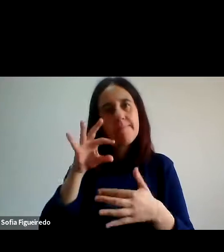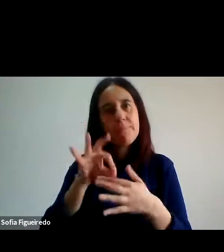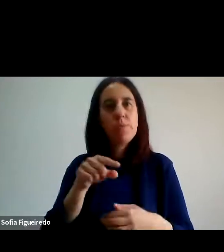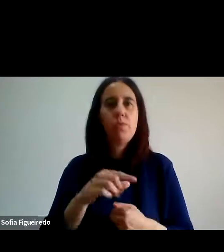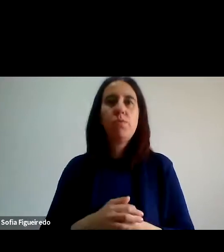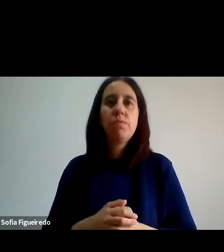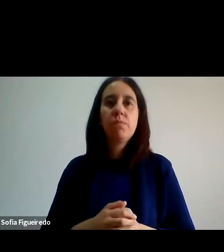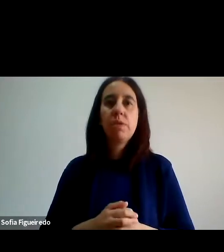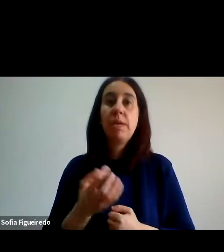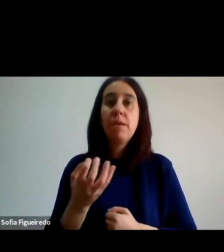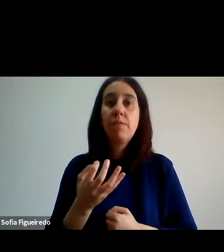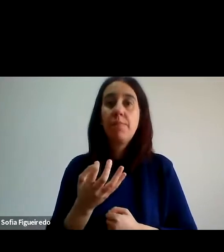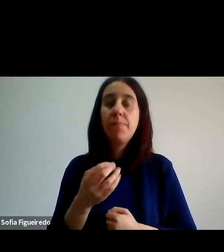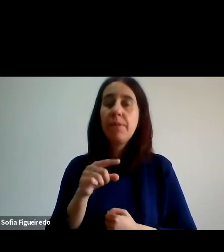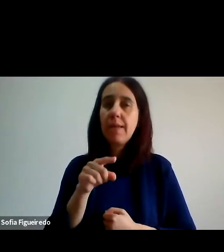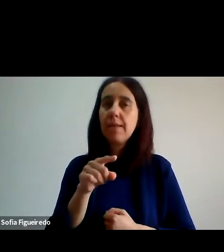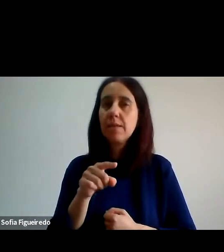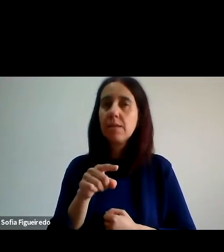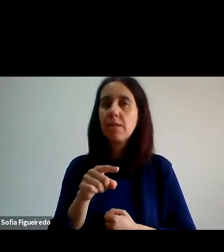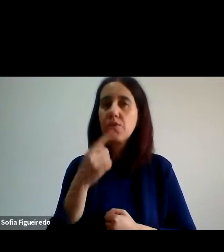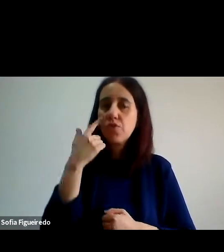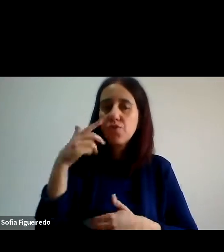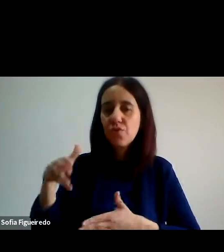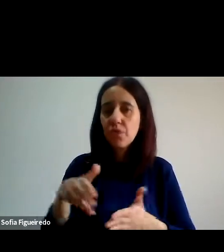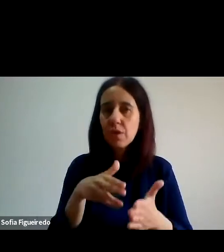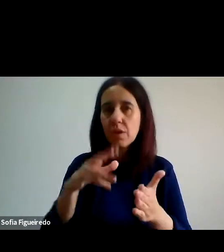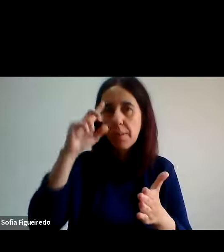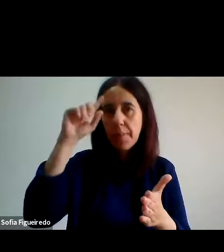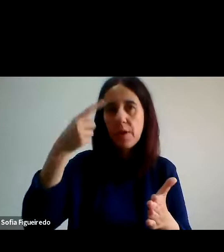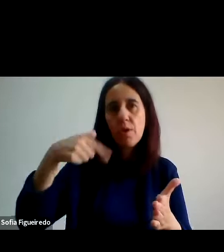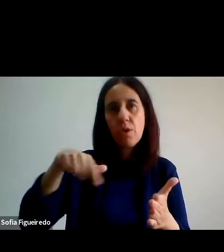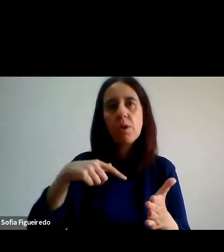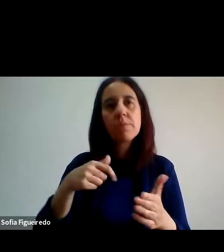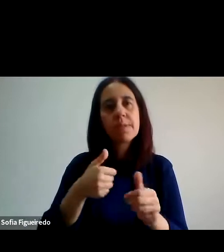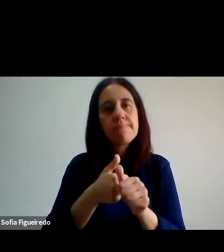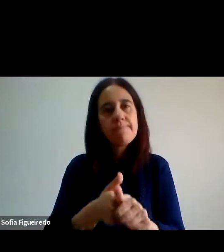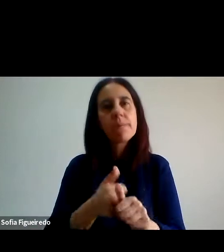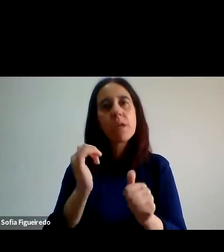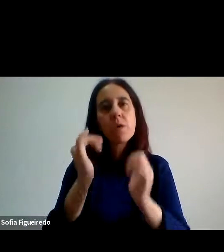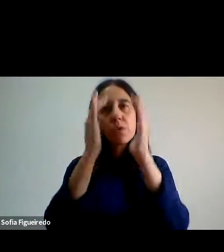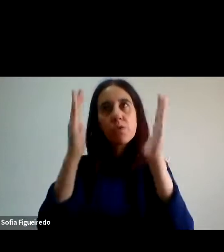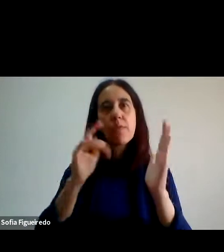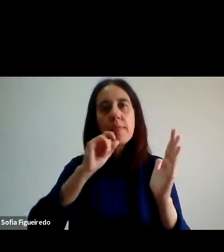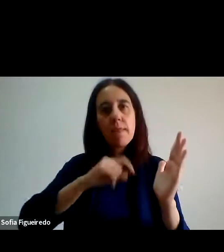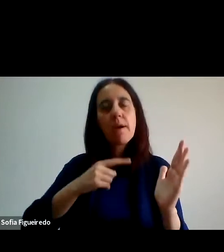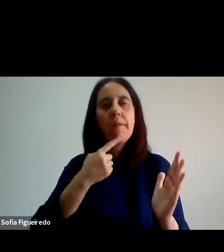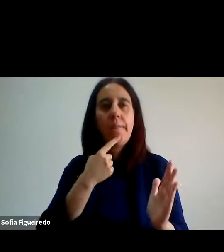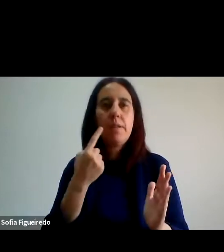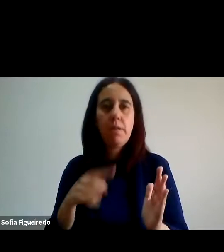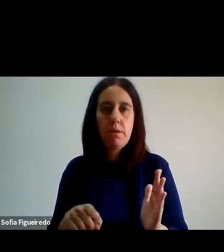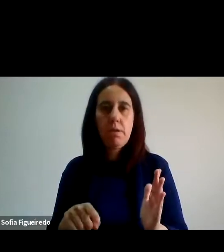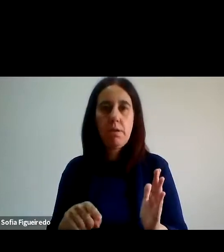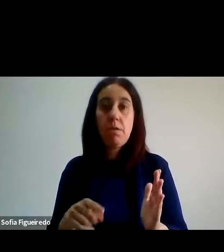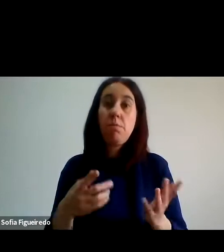essa é a dimensão estratégica que nós devemos assegurar que as organizações conseguem dominar e, como é óbvio, os